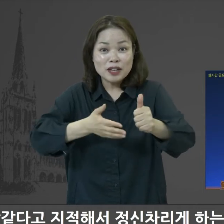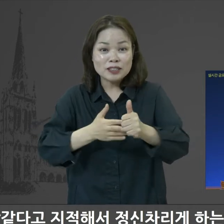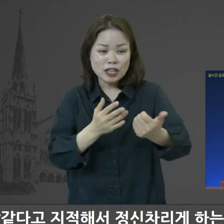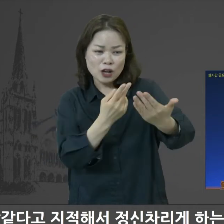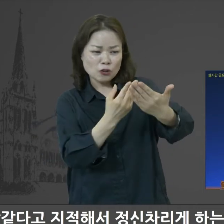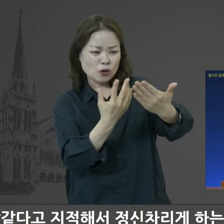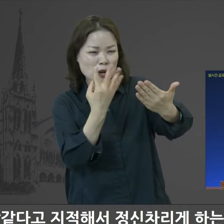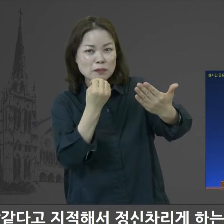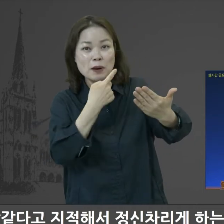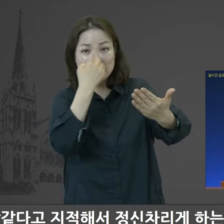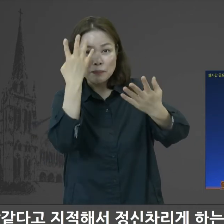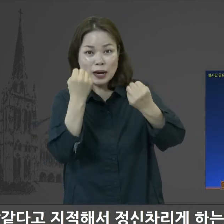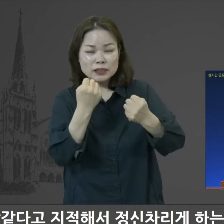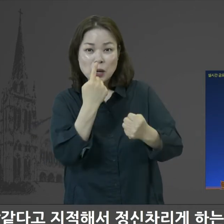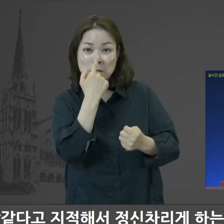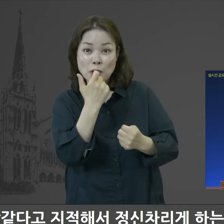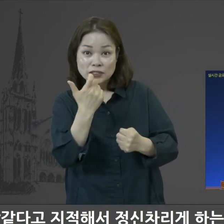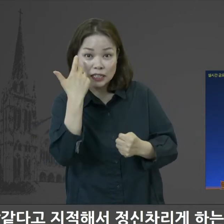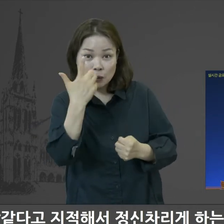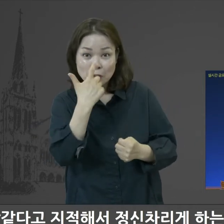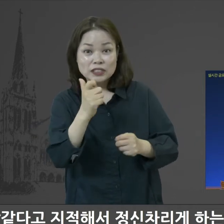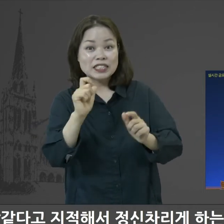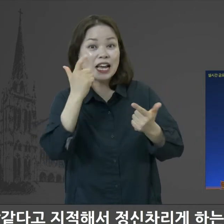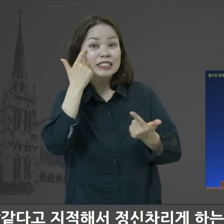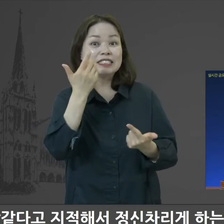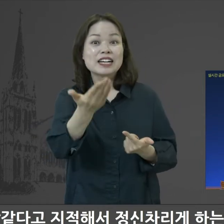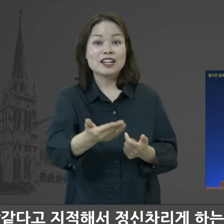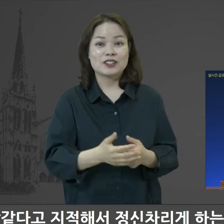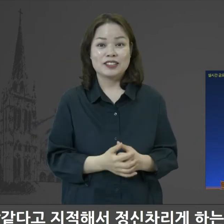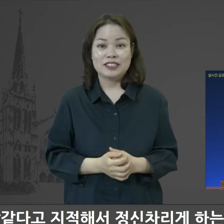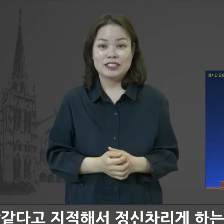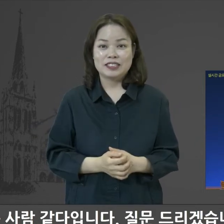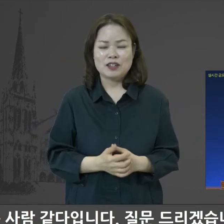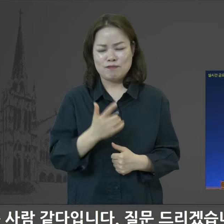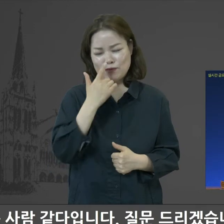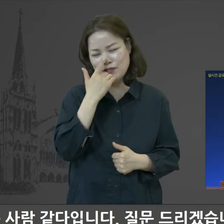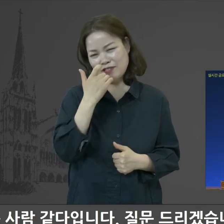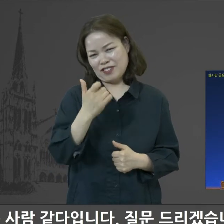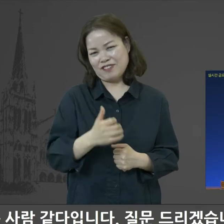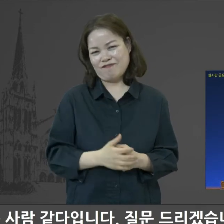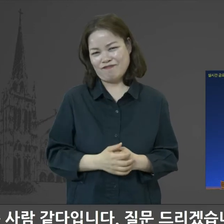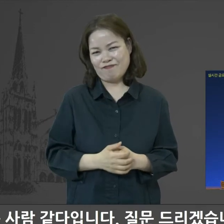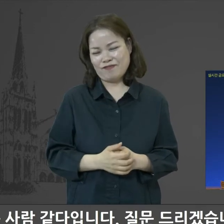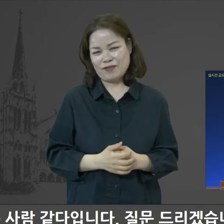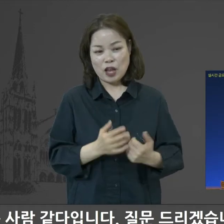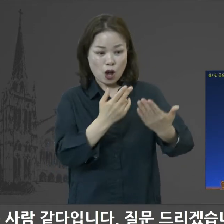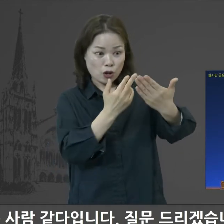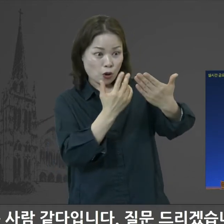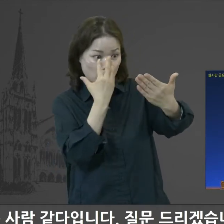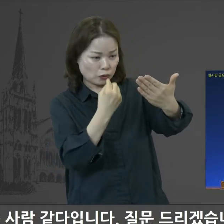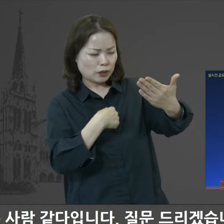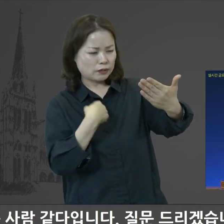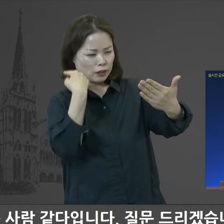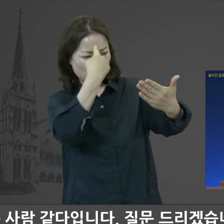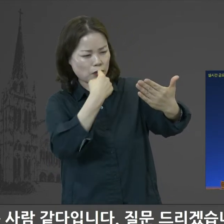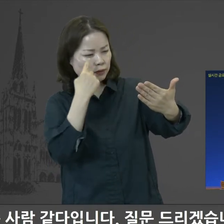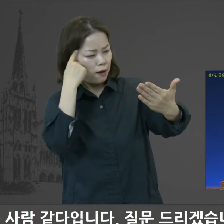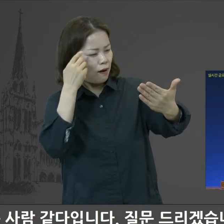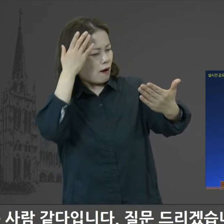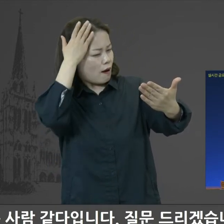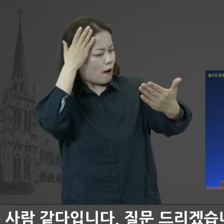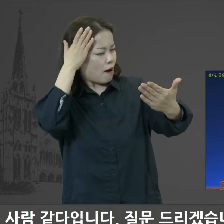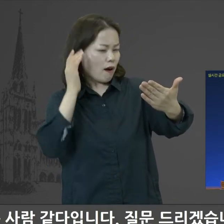거울을 많이 보는 사람은 멋쟁이일까요? 멋쟁이가 아닐까요? 멋쟁이죠. 거울을 보는 사람은 자신의 모습에 신경을